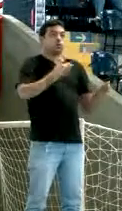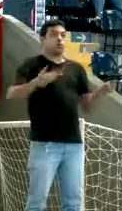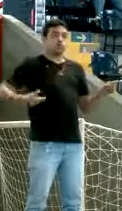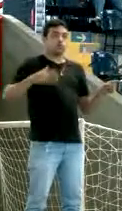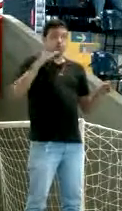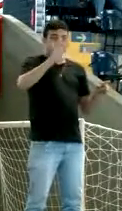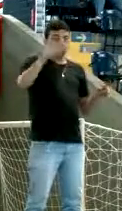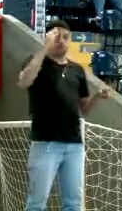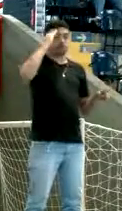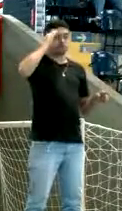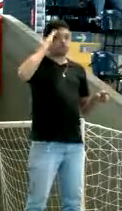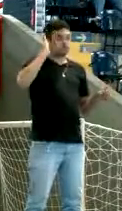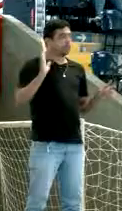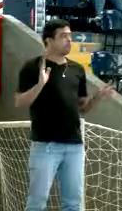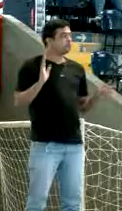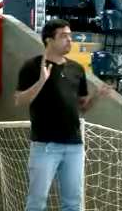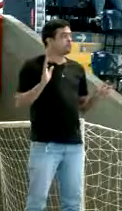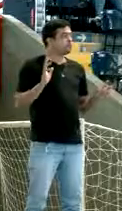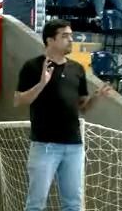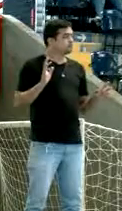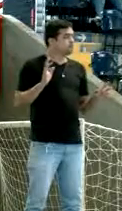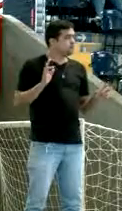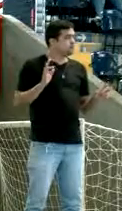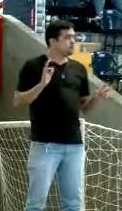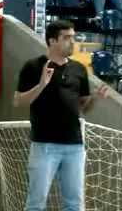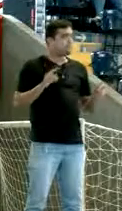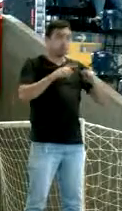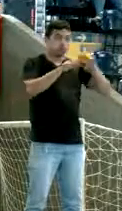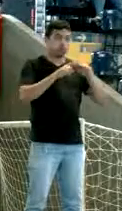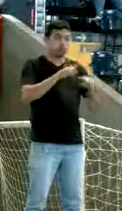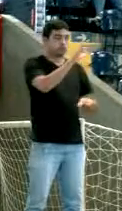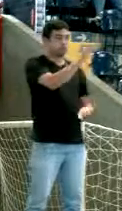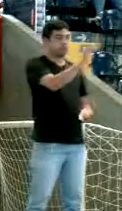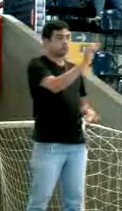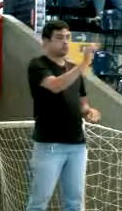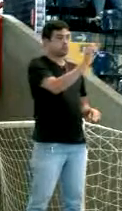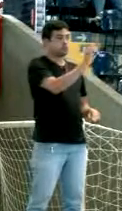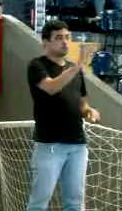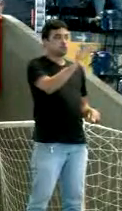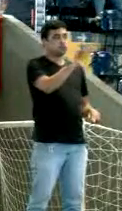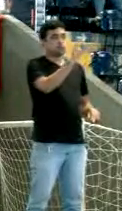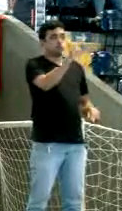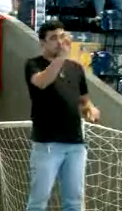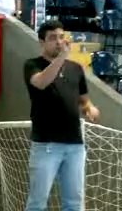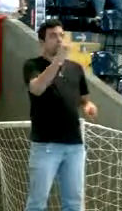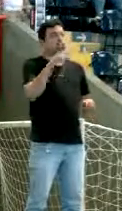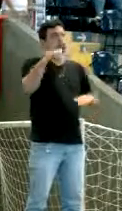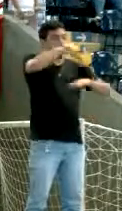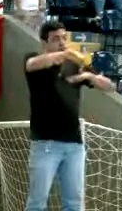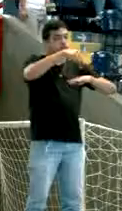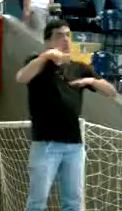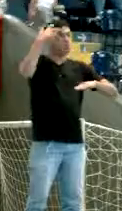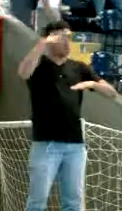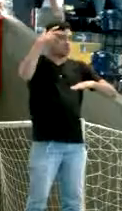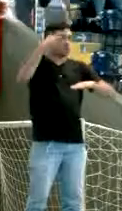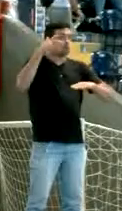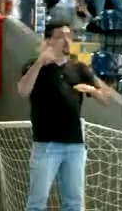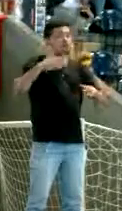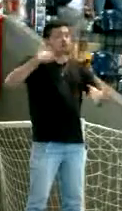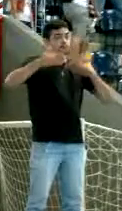entendeu. E Caetano Veloso cantou em público: